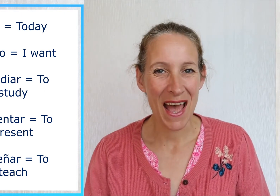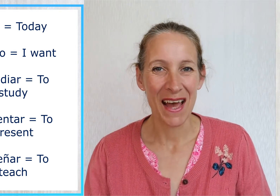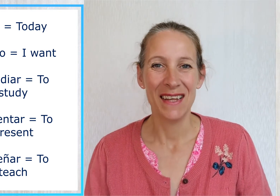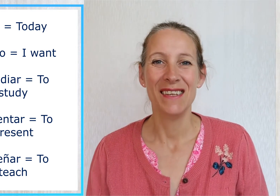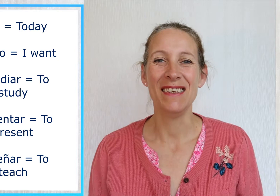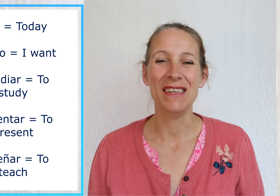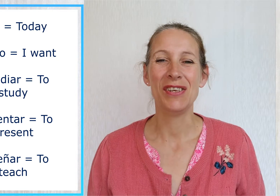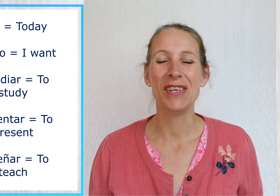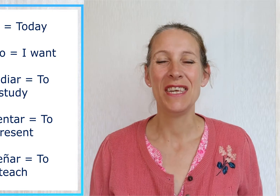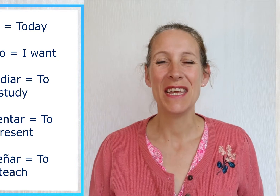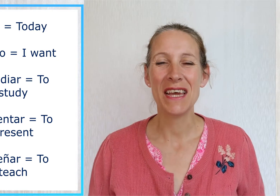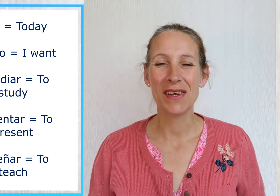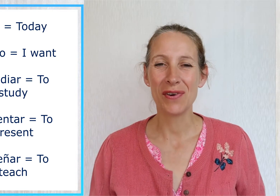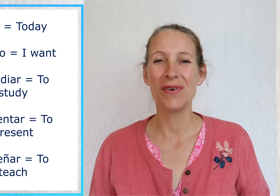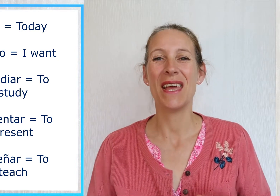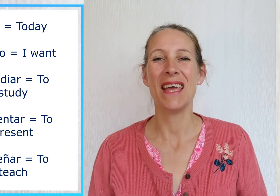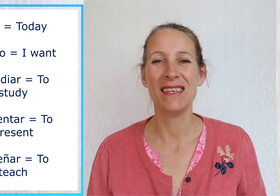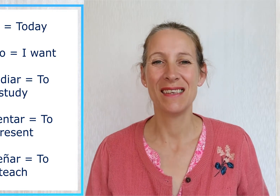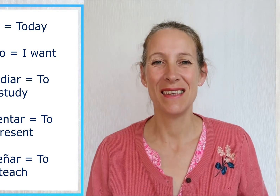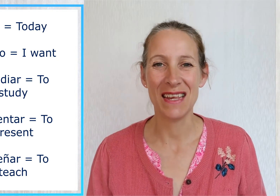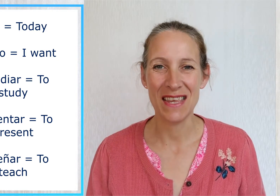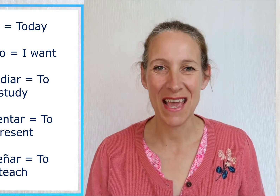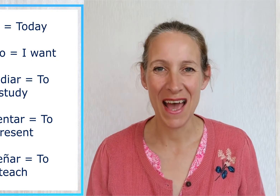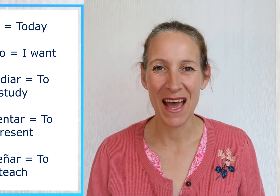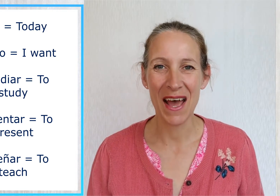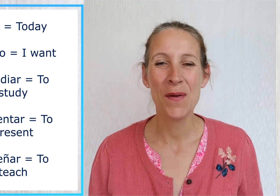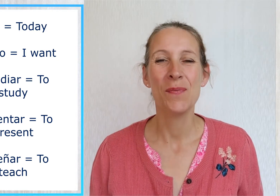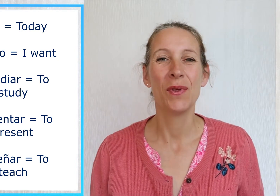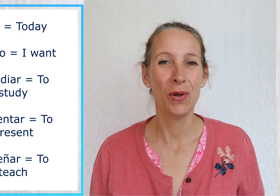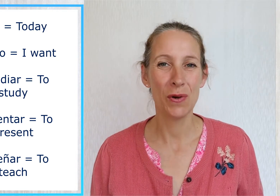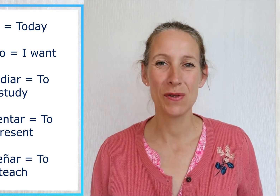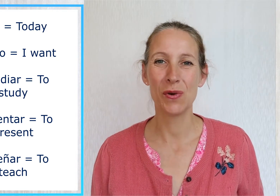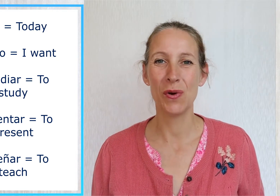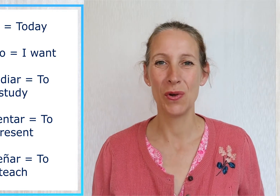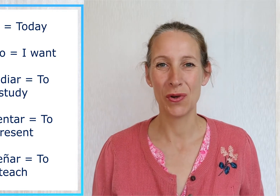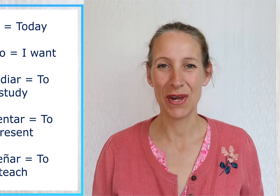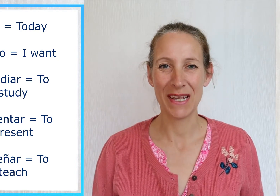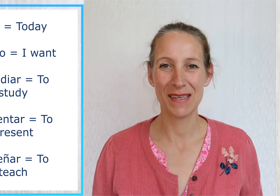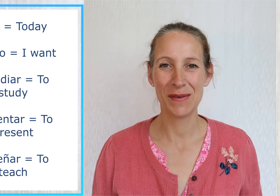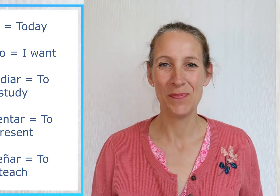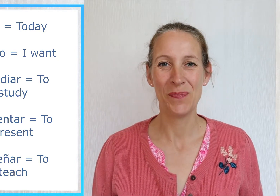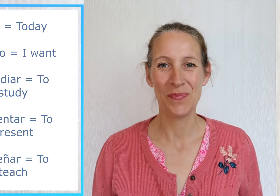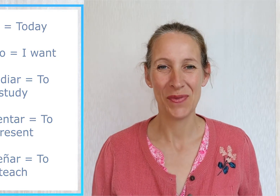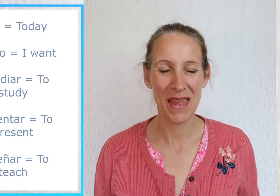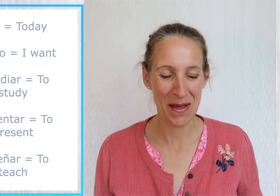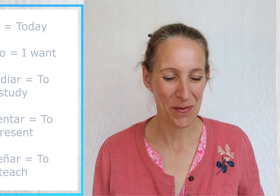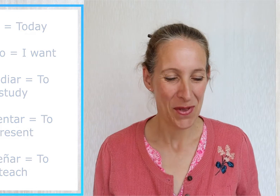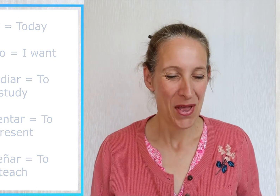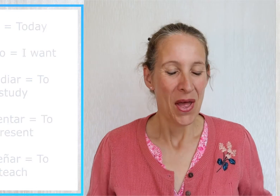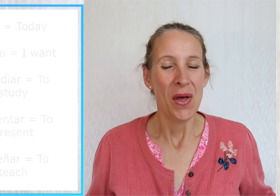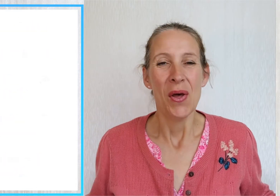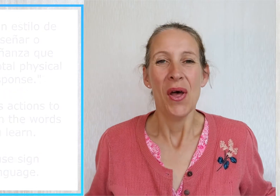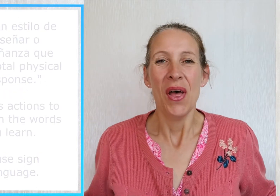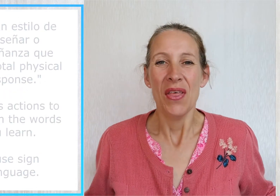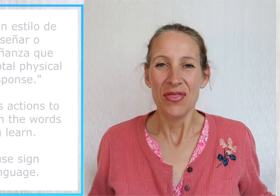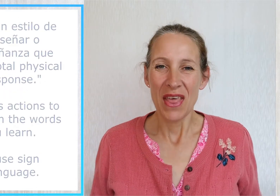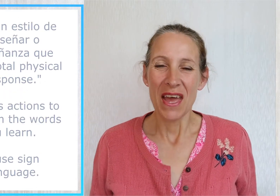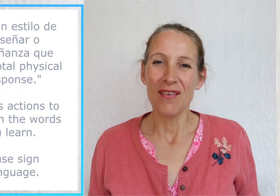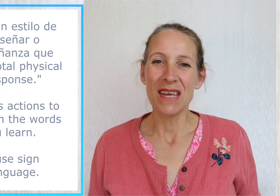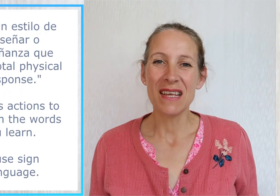Enseñar, teach. Quiero enseñar los colores. Now, there